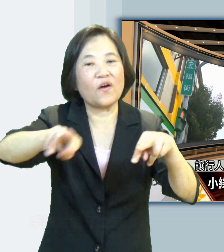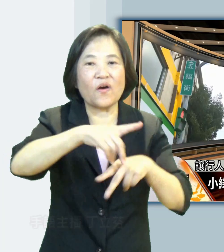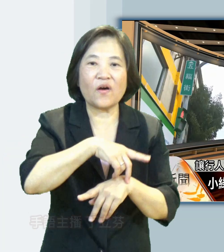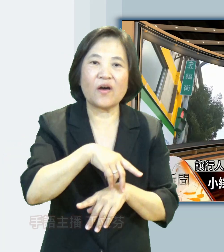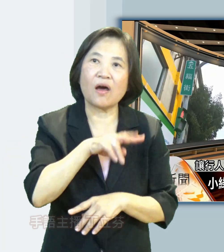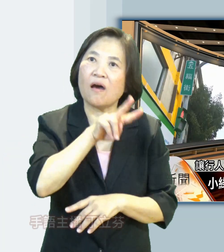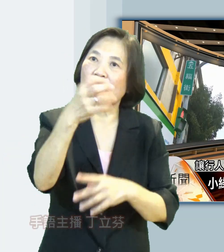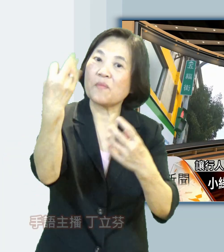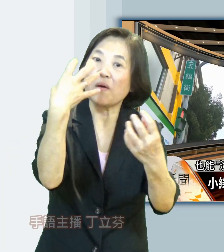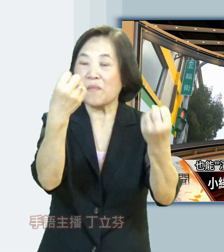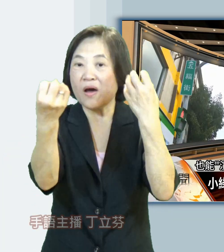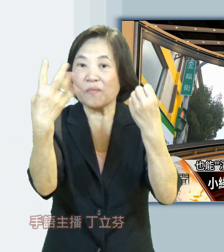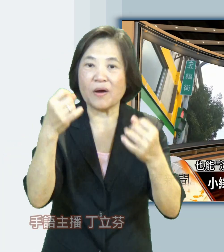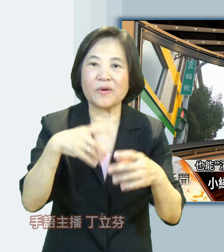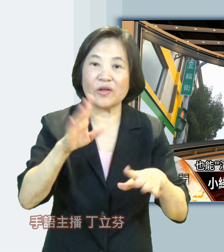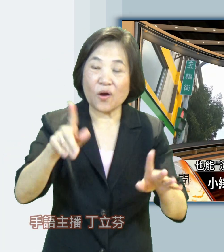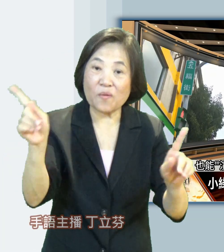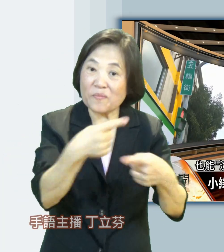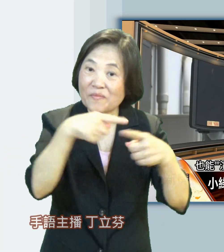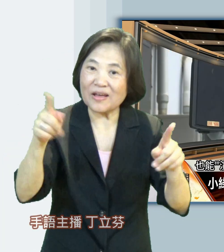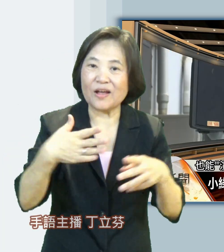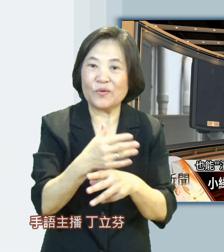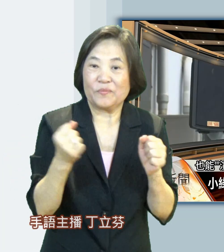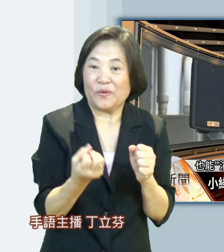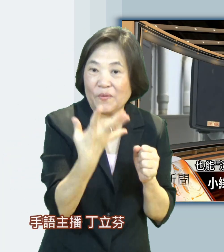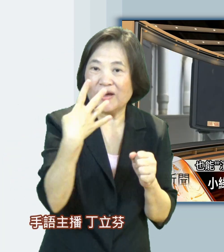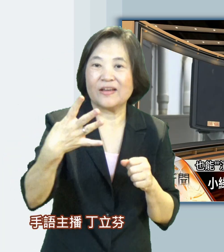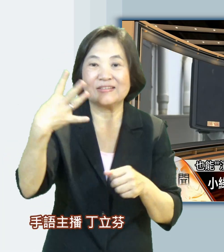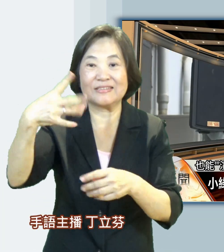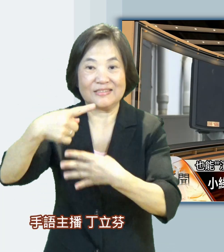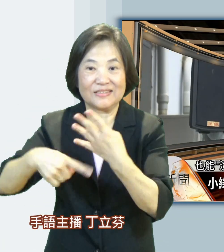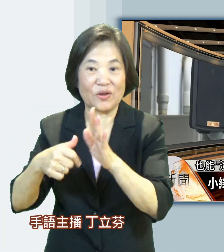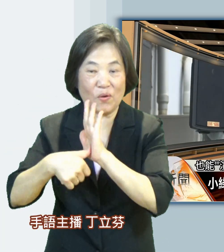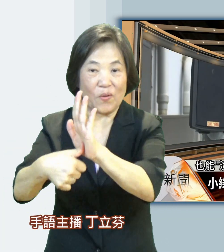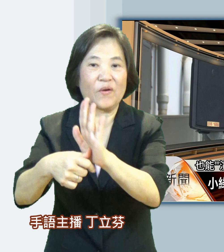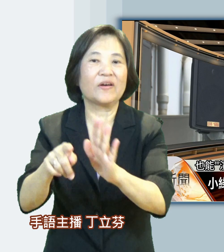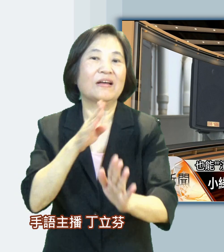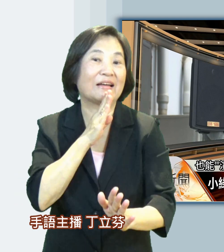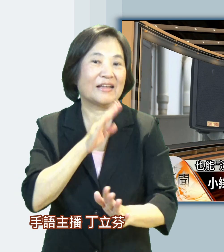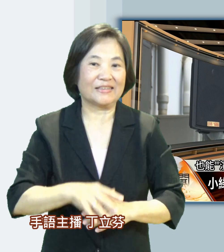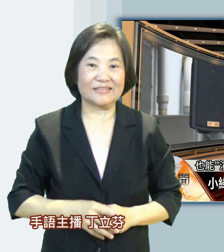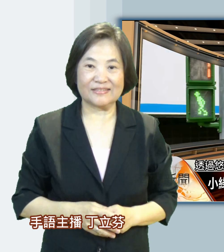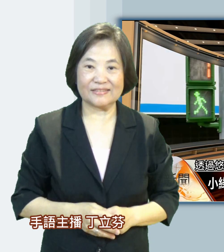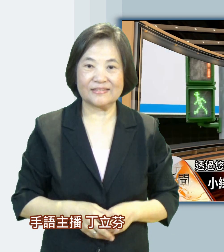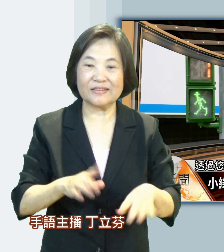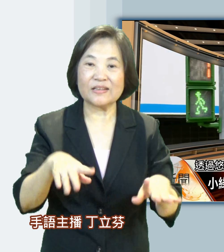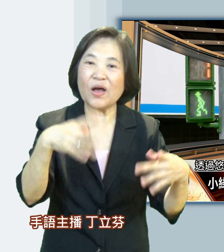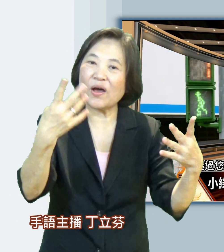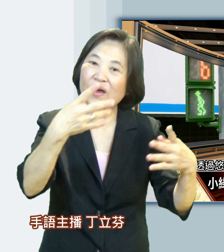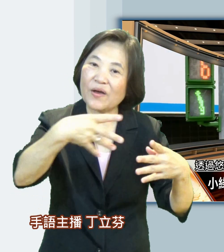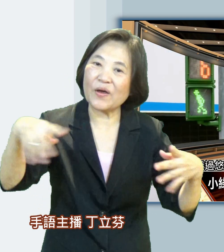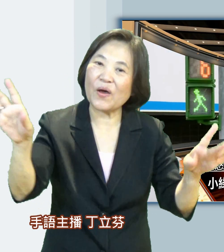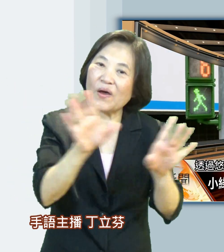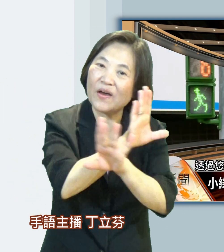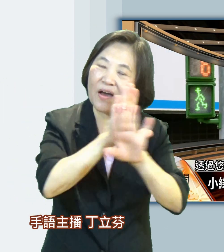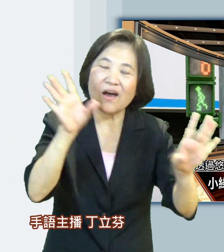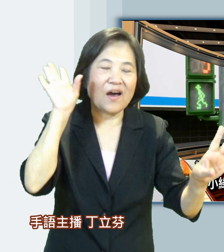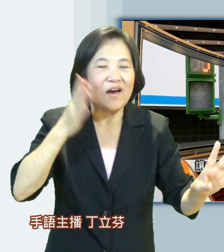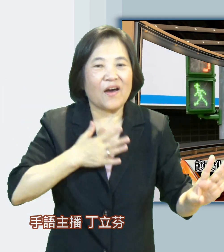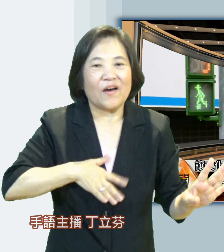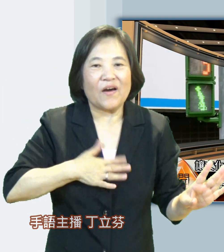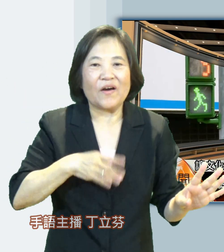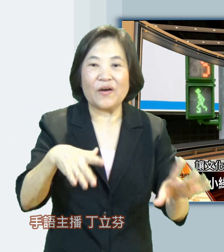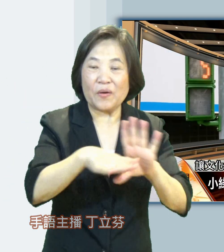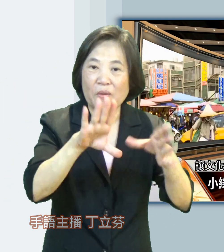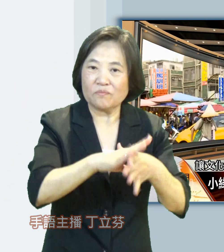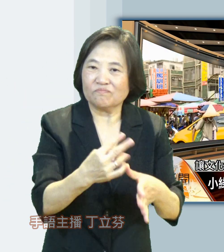的交通控制每周的研究路变化，韩国西贵府也有名的古曲大鹏也好堂的屋曲，本文